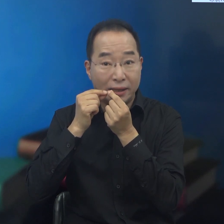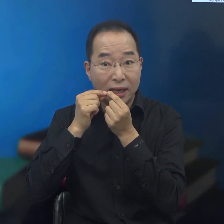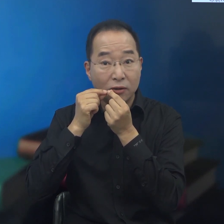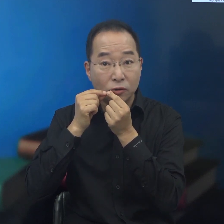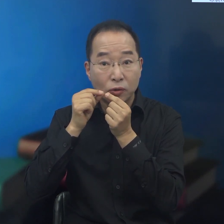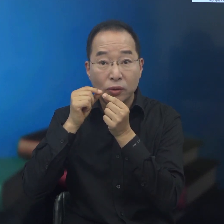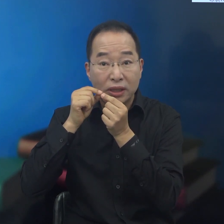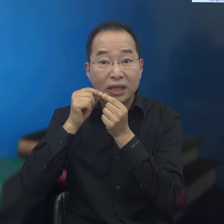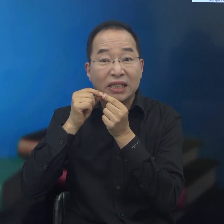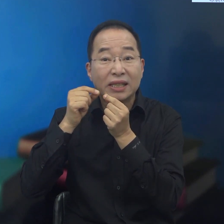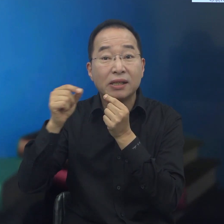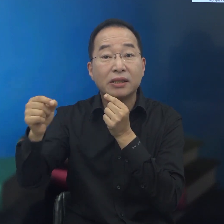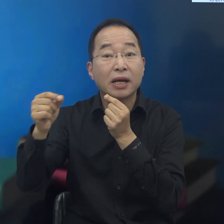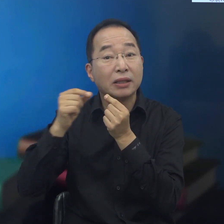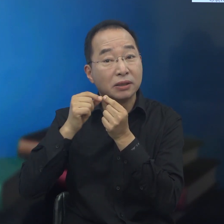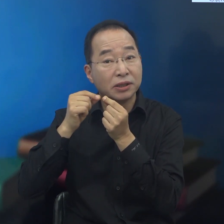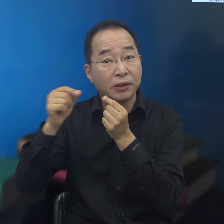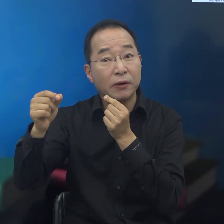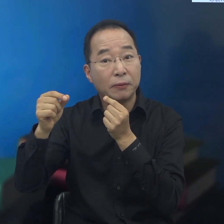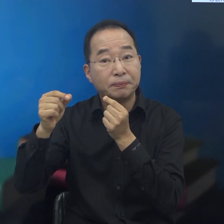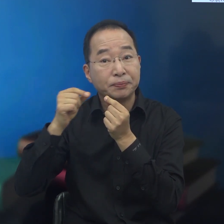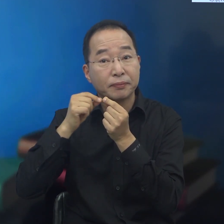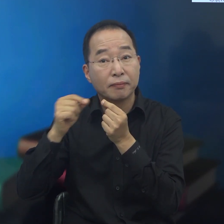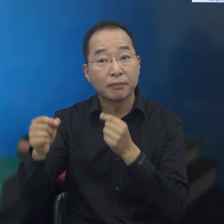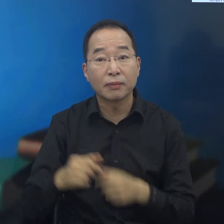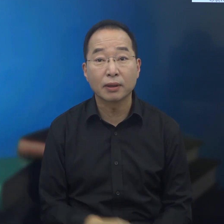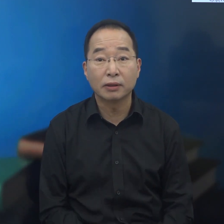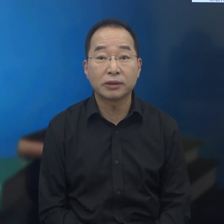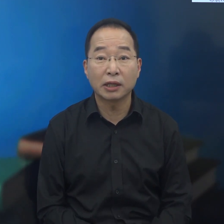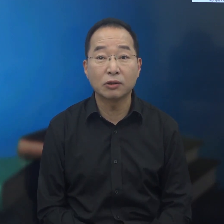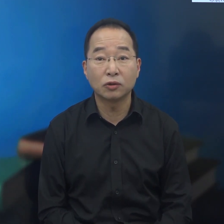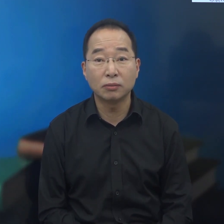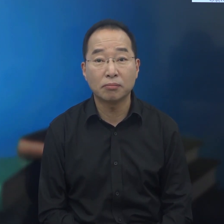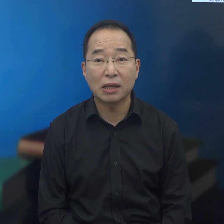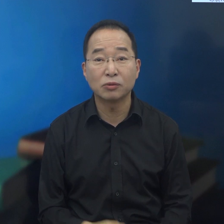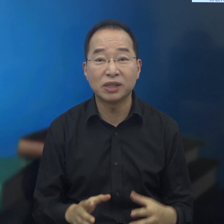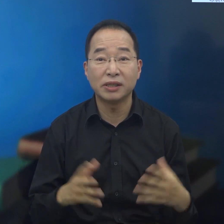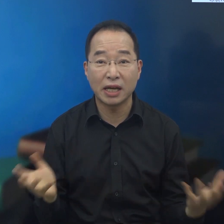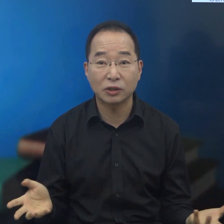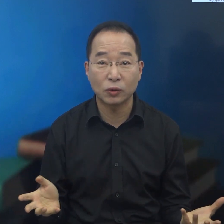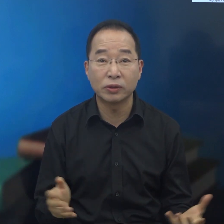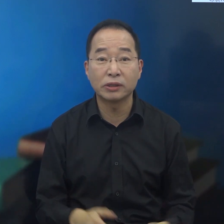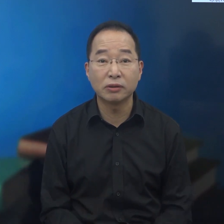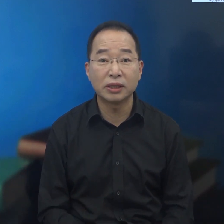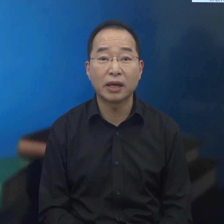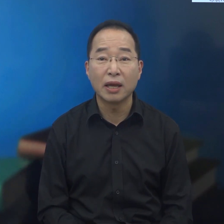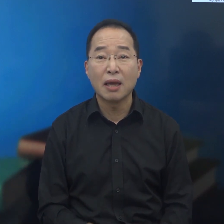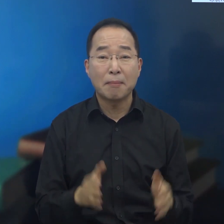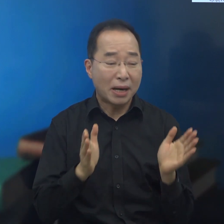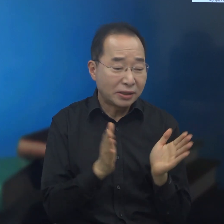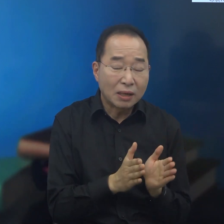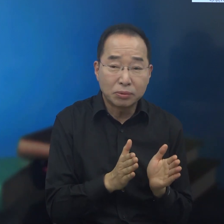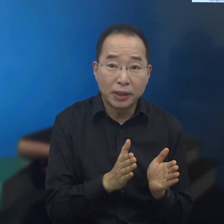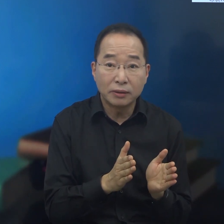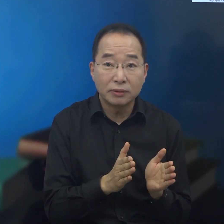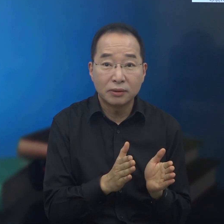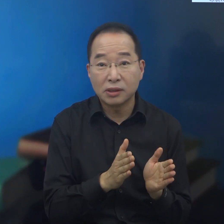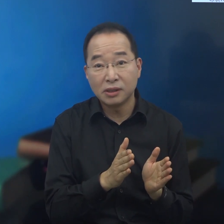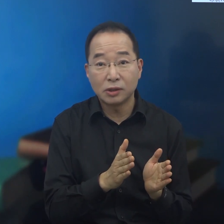말이라는 거죠. 이게 길다라는 뜻이에요. 그래서 사기꾼은 말을 좀 길게 하죠. 그래서 이제 말이 짧으면 진실이고